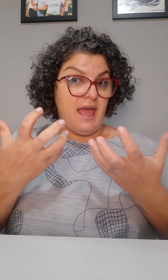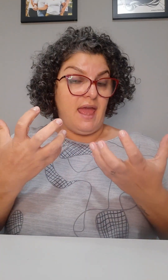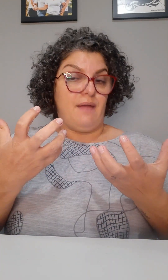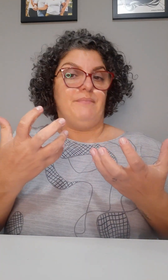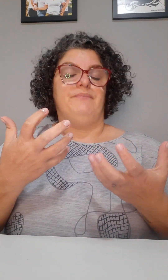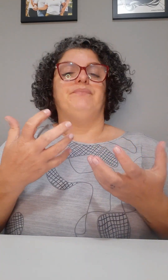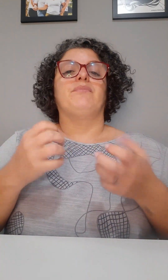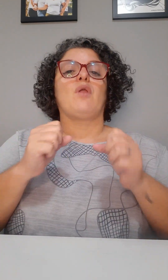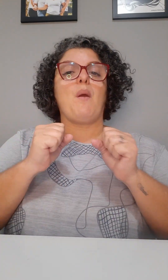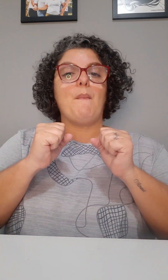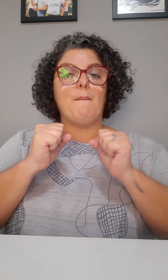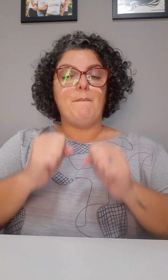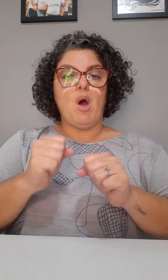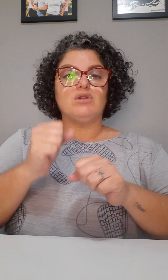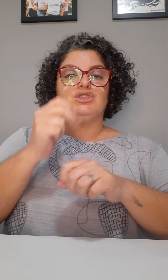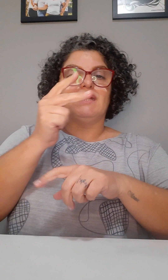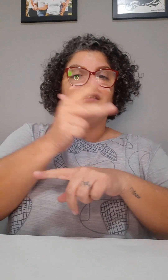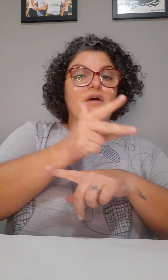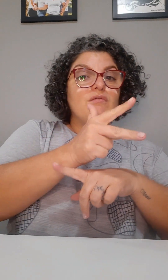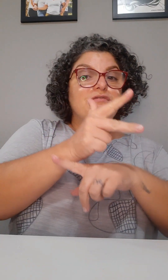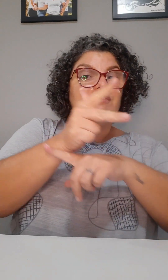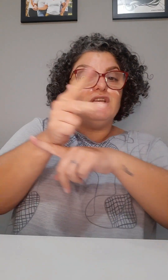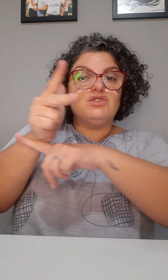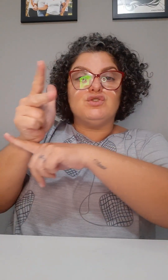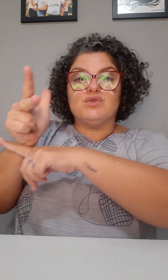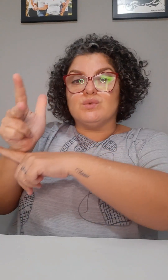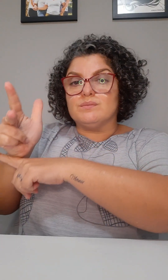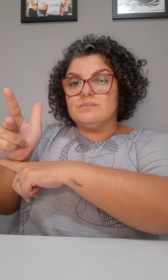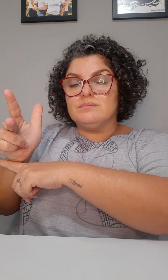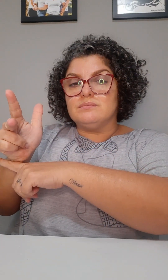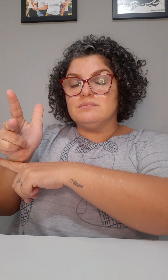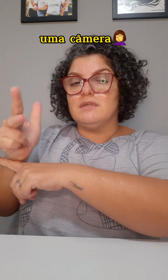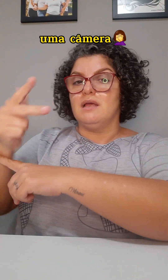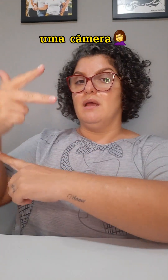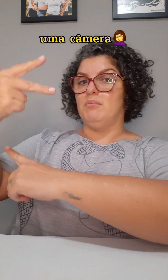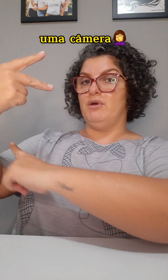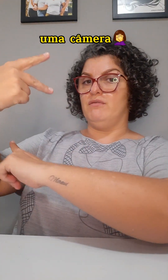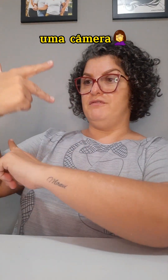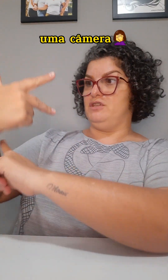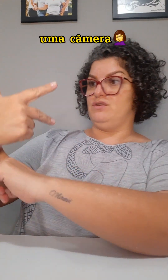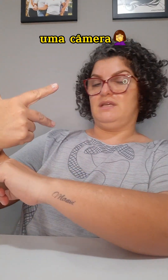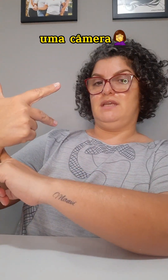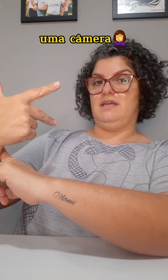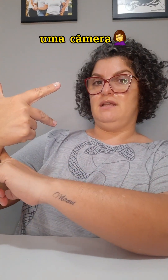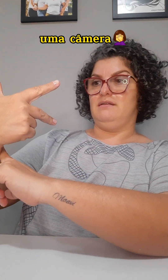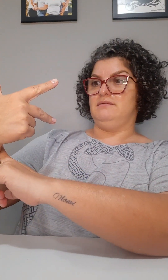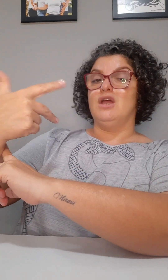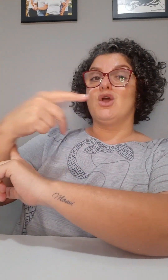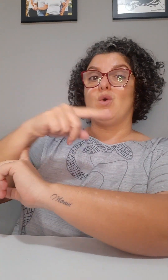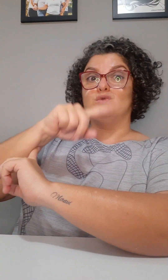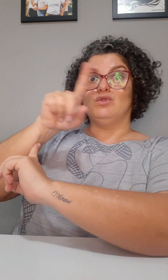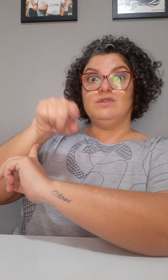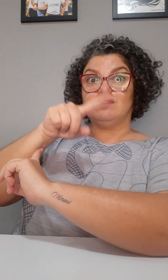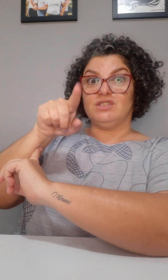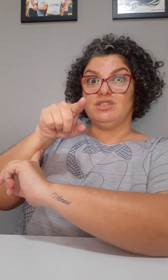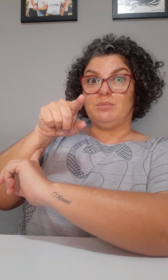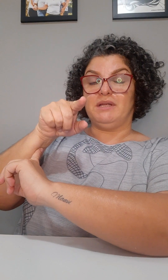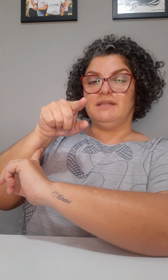quiser, pode gravar um vídeo. Põe um vídeo aqui com tudo isso que a gente